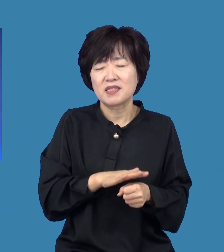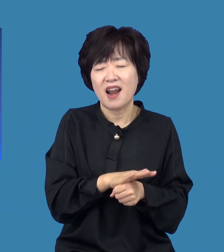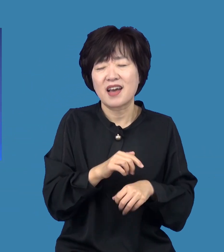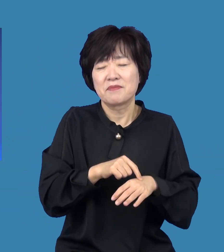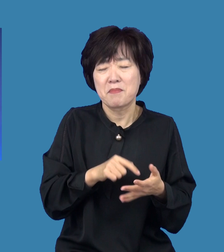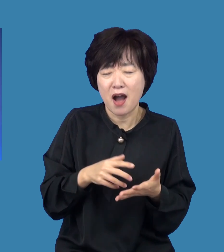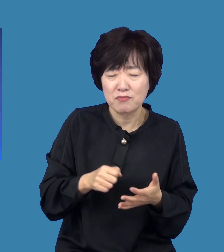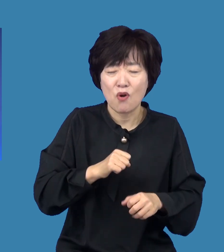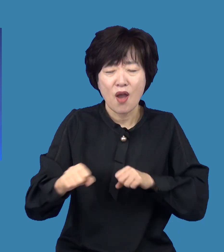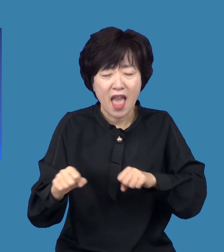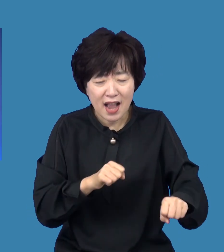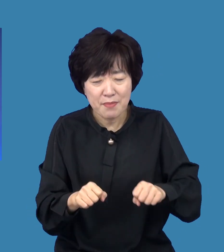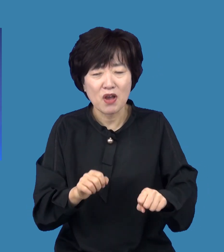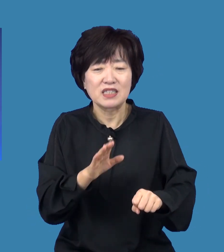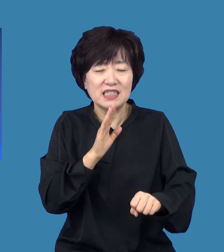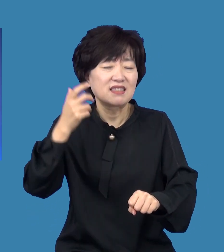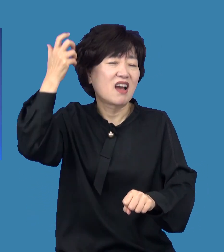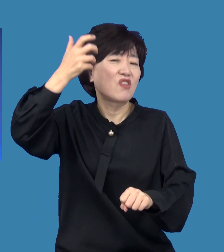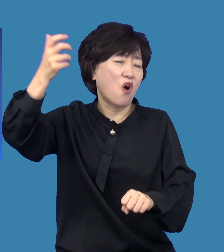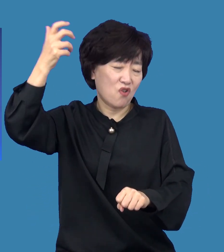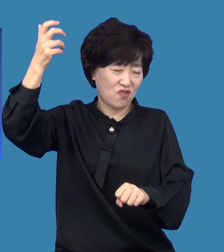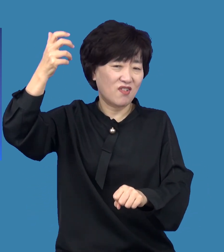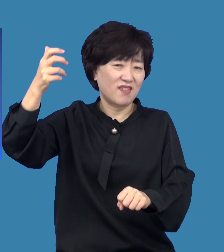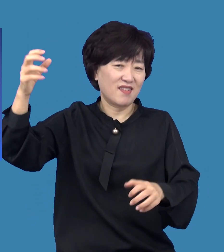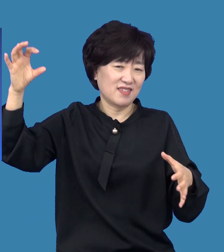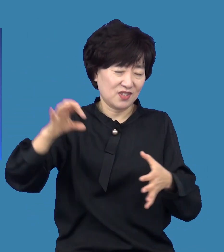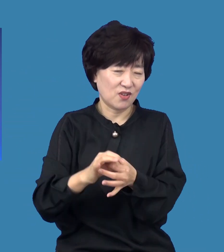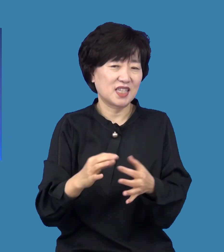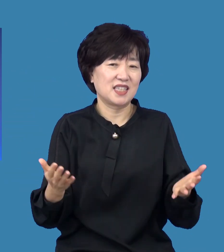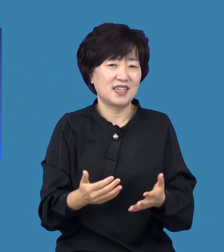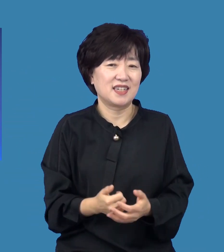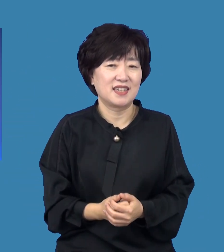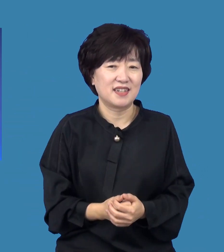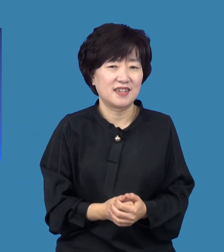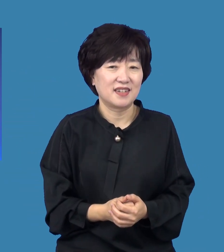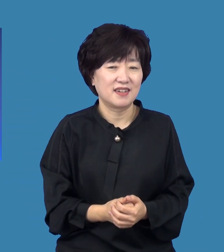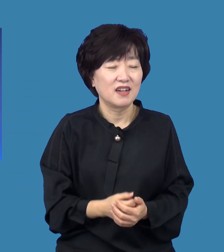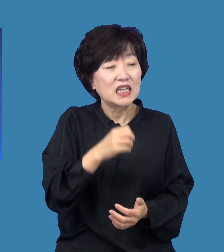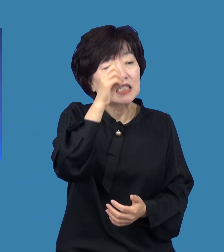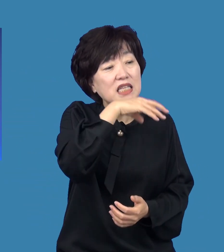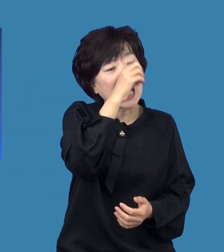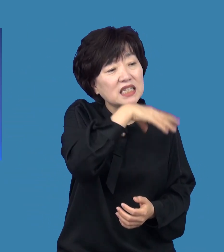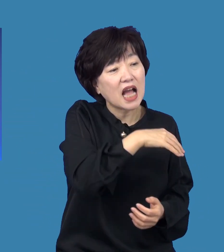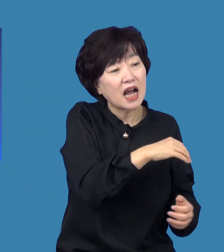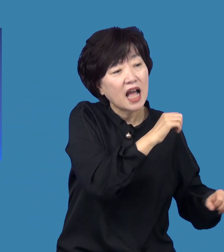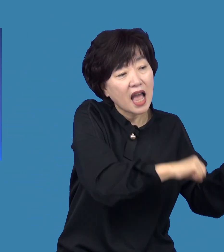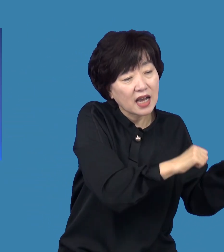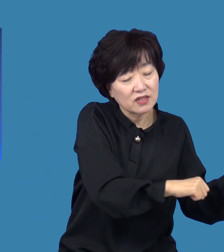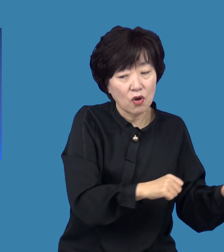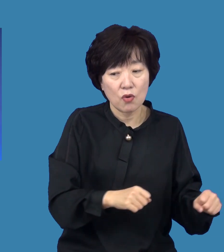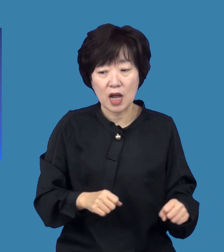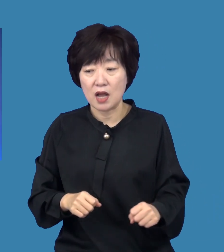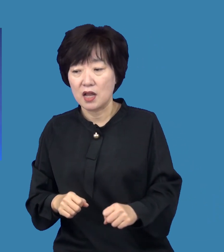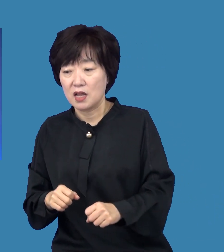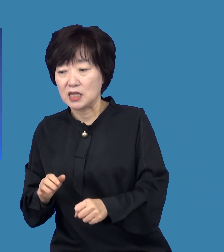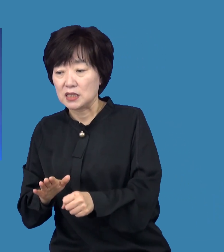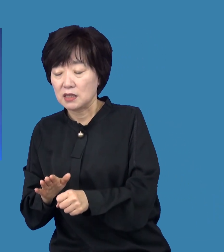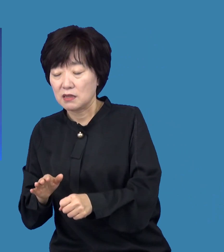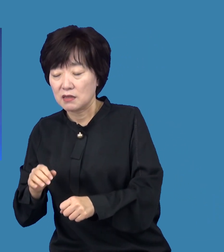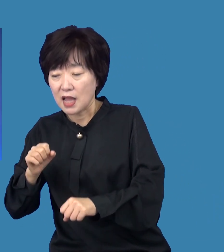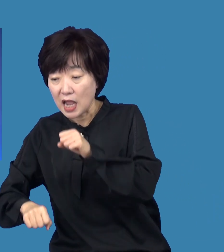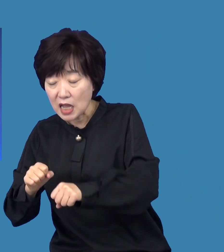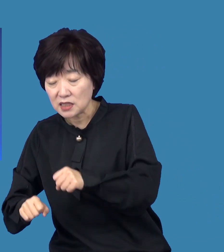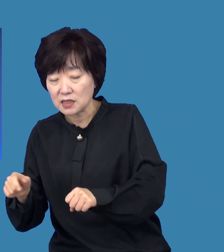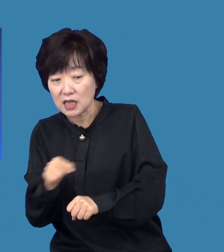영적인 일이냐 세속적인 일이냐 하는 것은 여러분 사랑으로 행하느냐 아니냐 하는 것에 의해서 결정된다는 거예요.